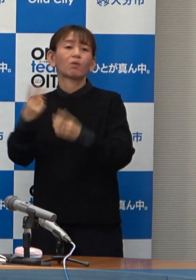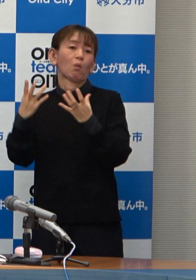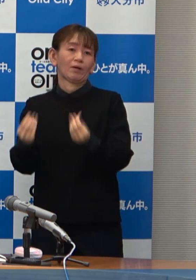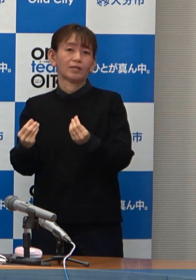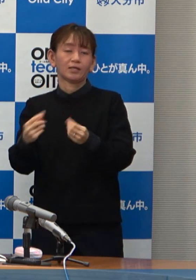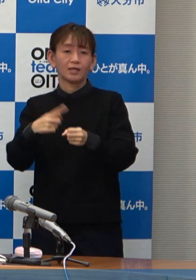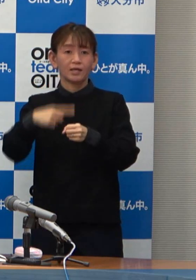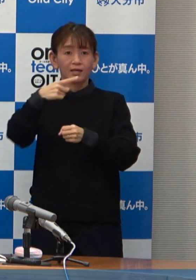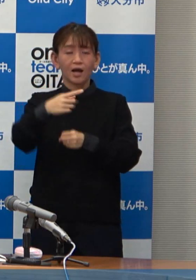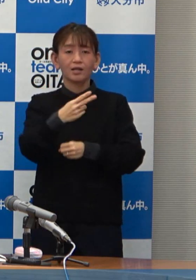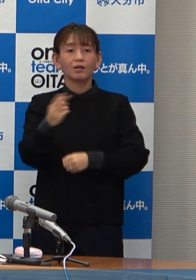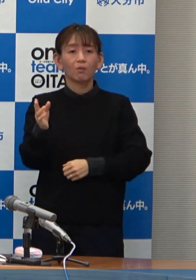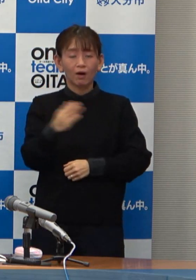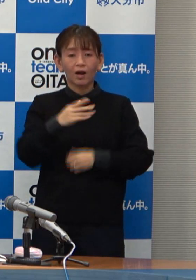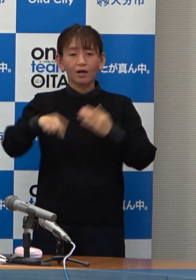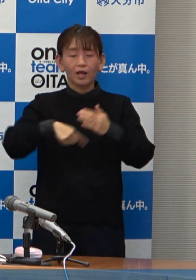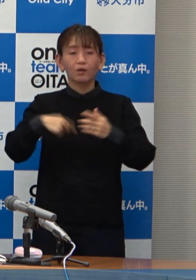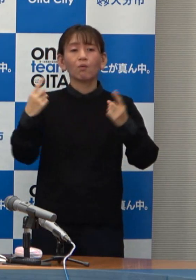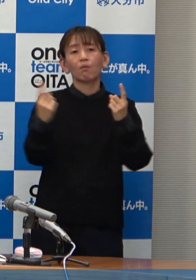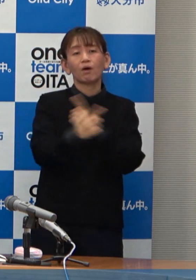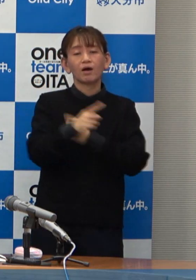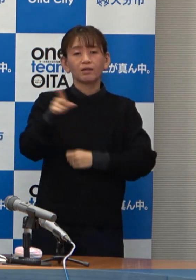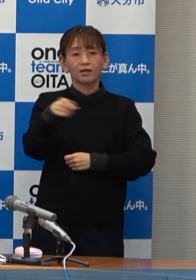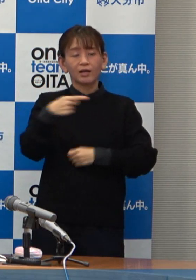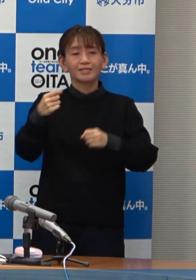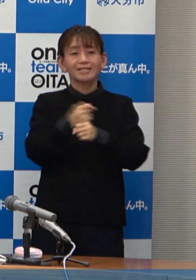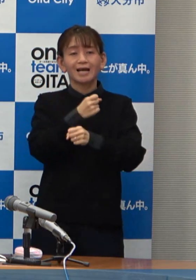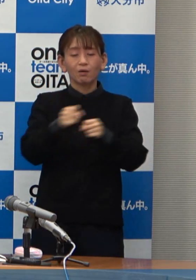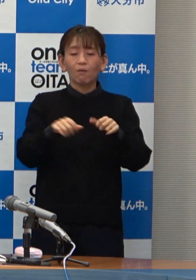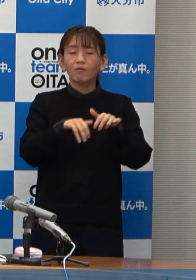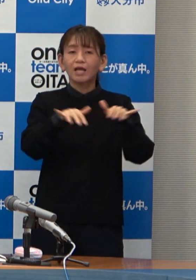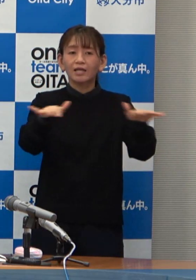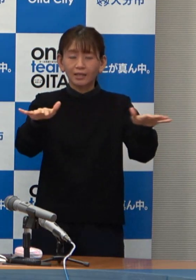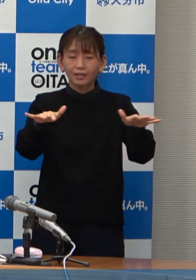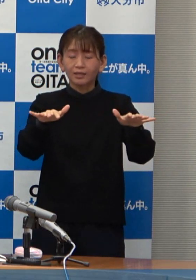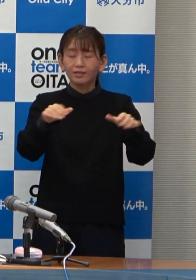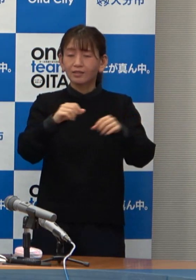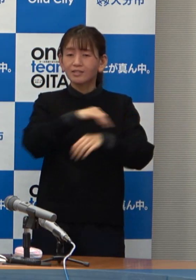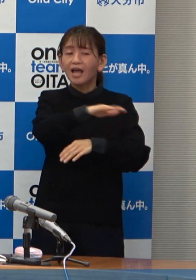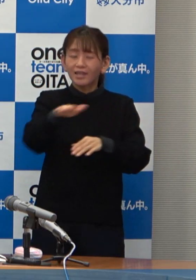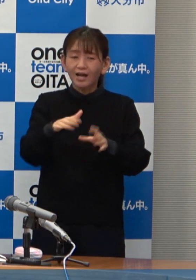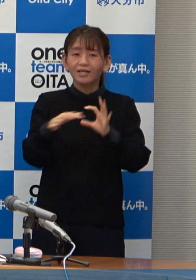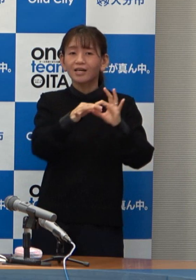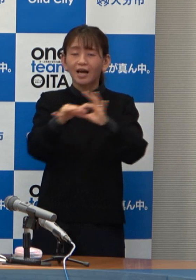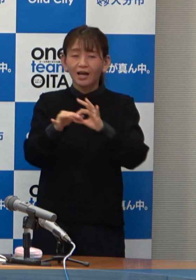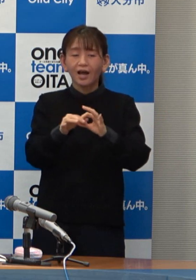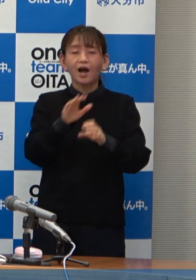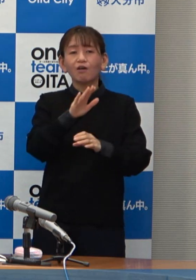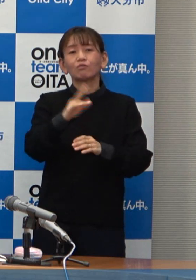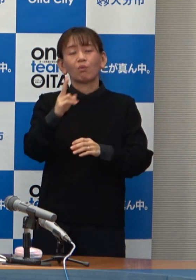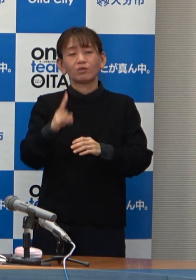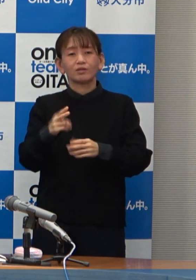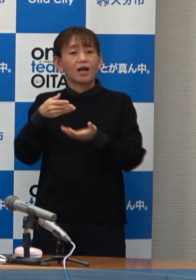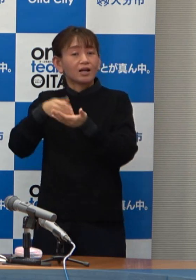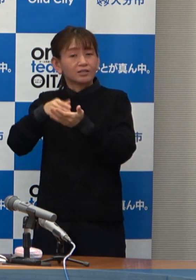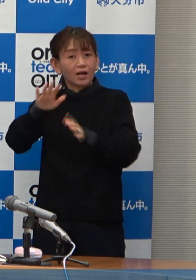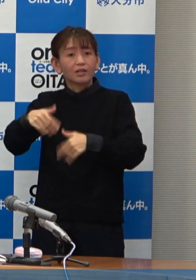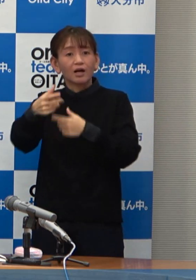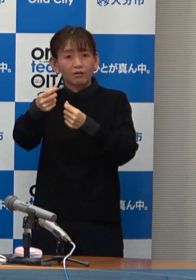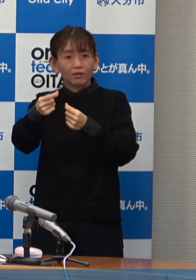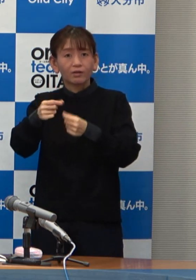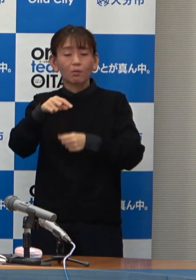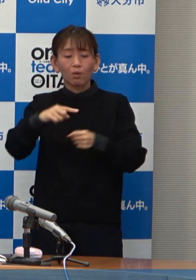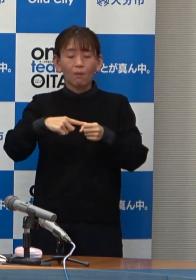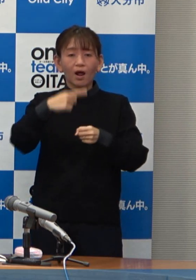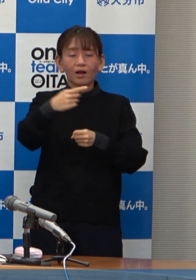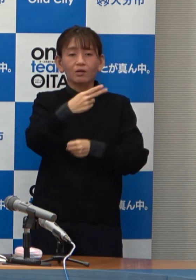来年からバージョン第1産業全体に通じるようなって話になってますねでこのことは来年度予算にもう出